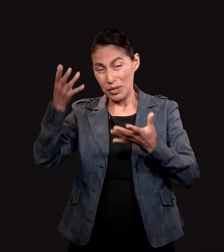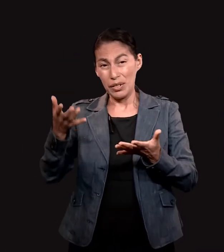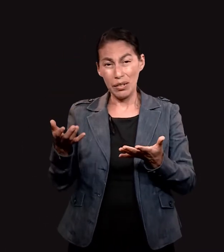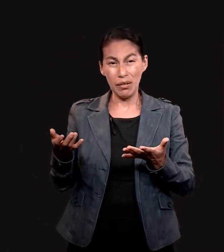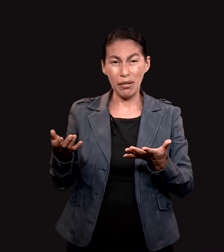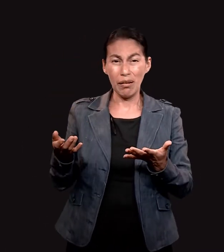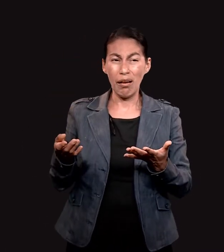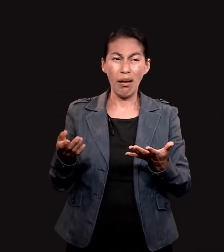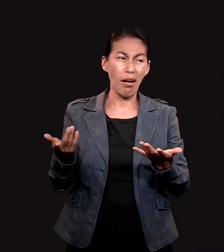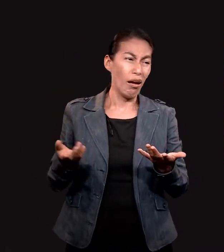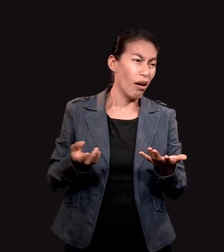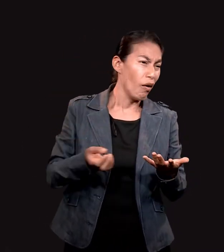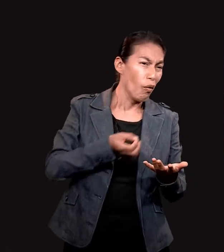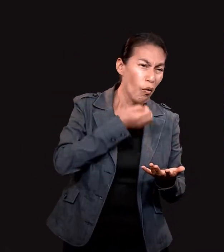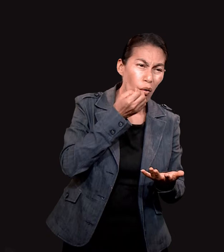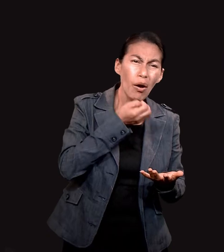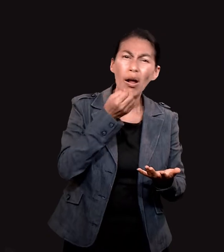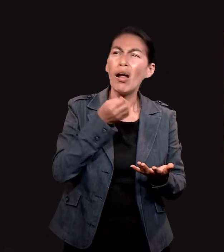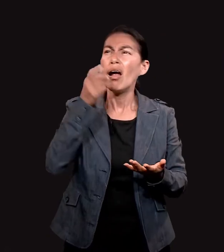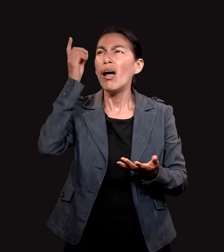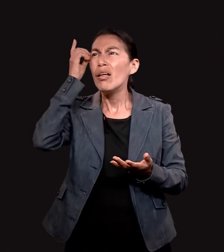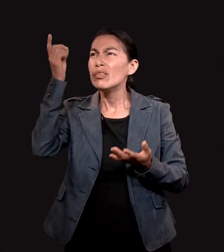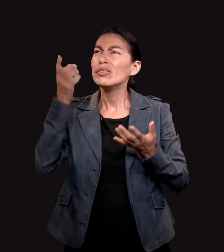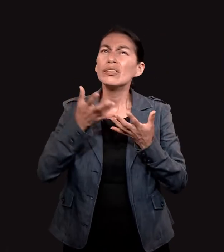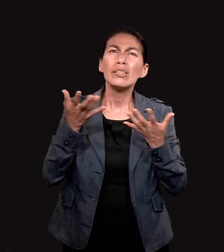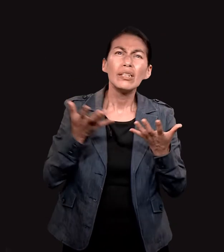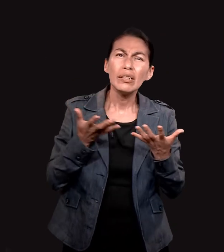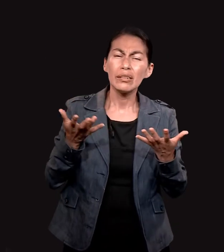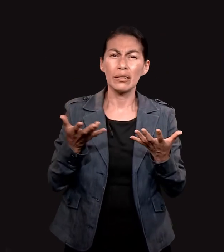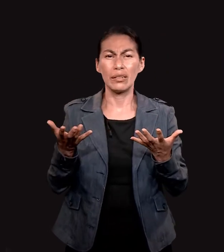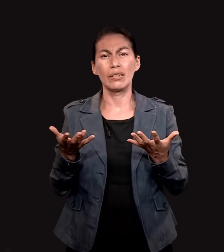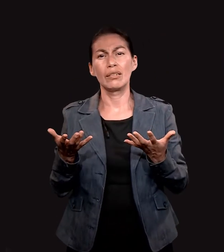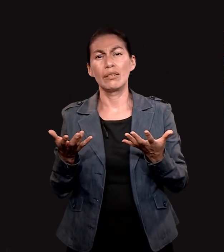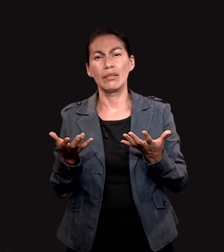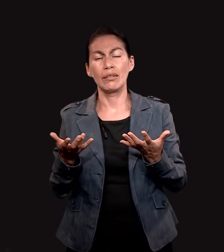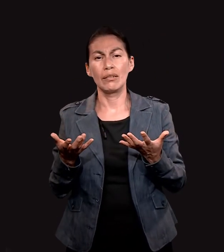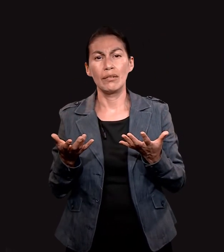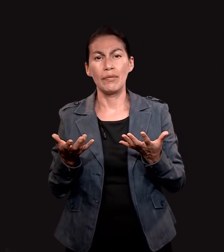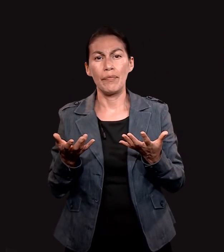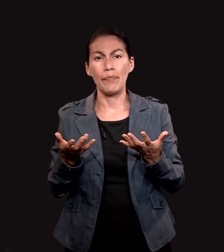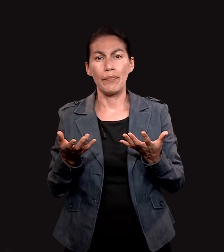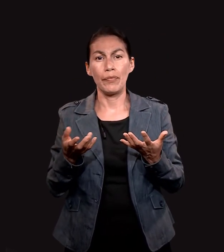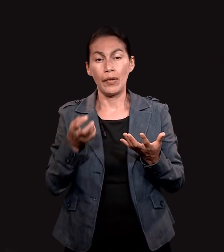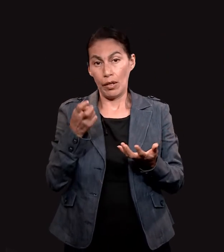aprendí a orar, a ver todo lo que Dios podía hacer,